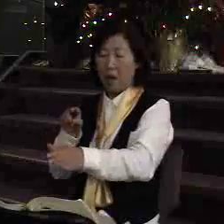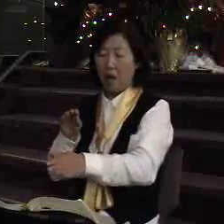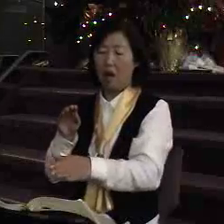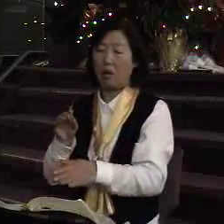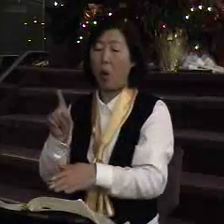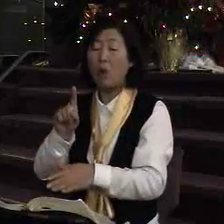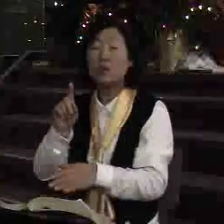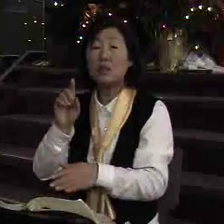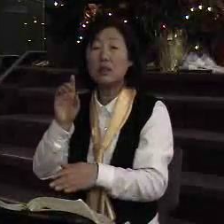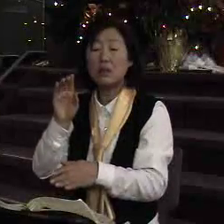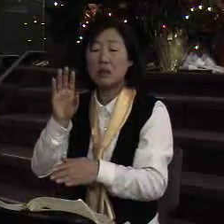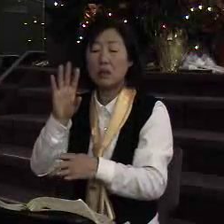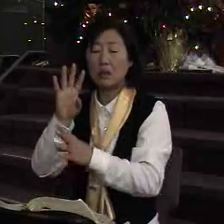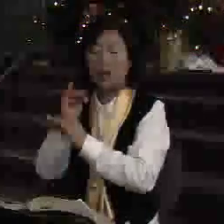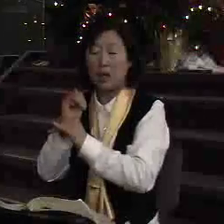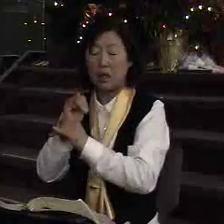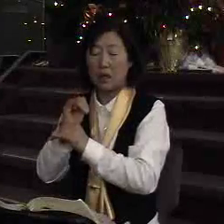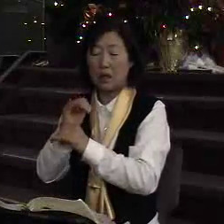언제까지 그럴 거예요?